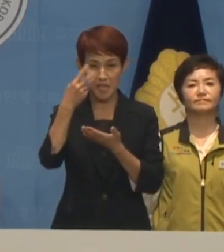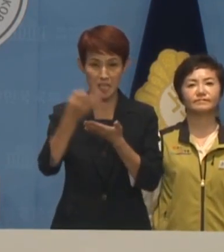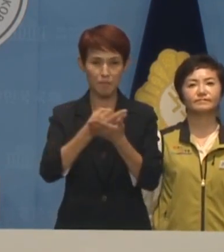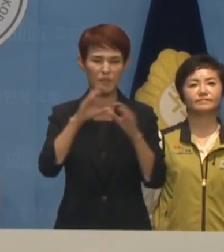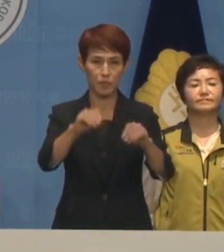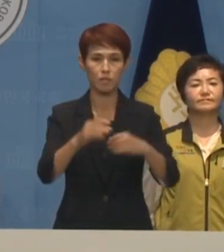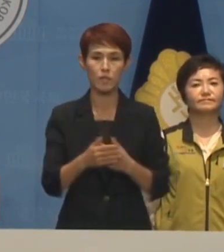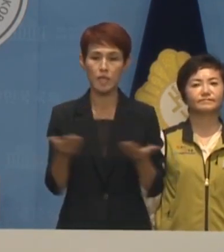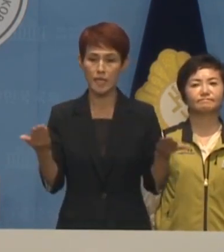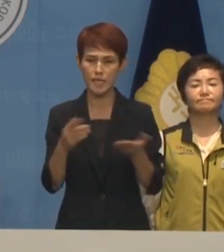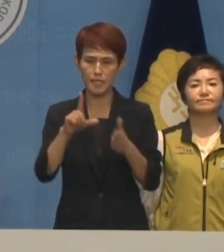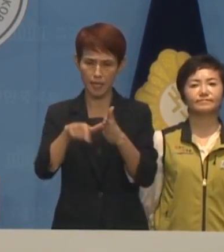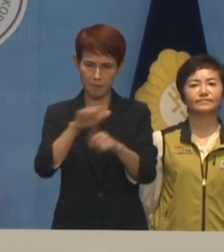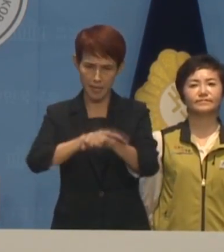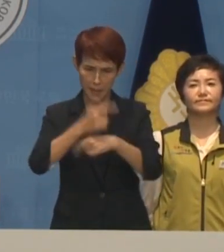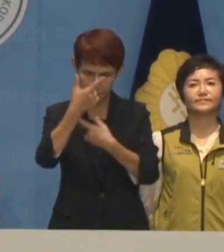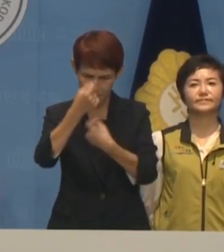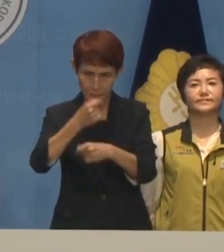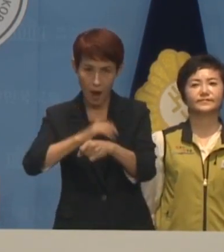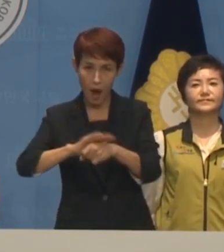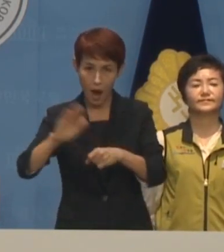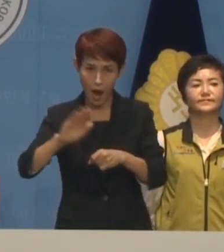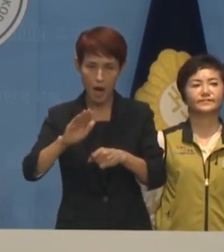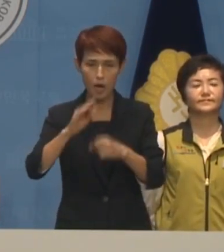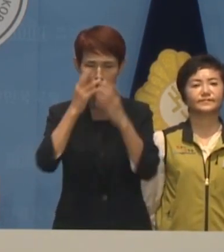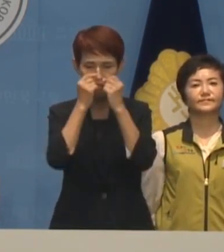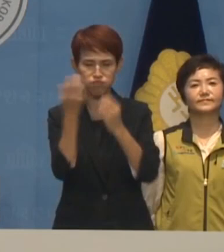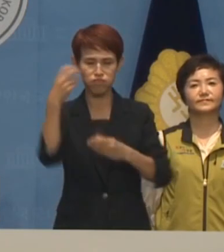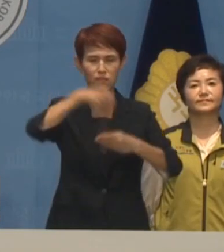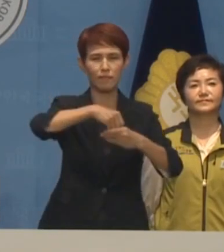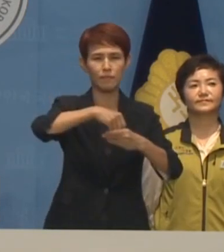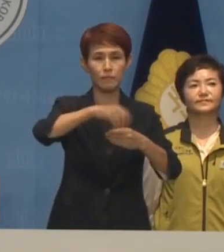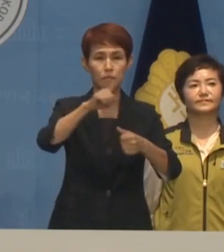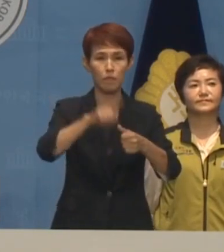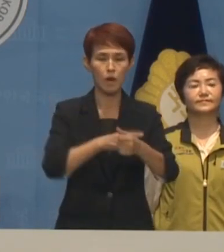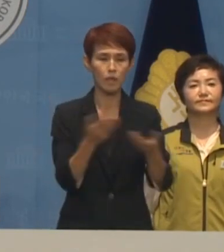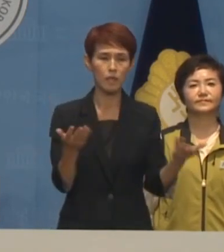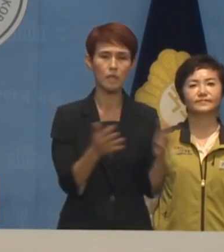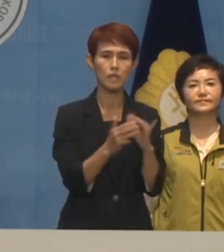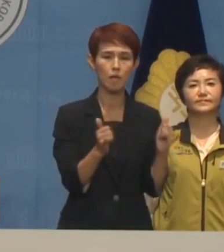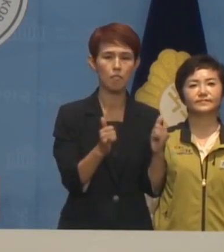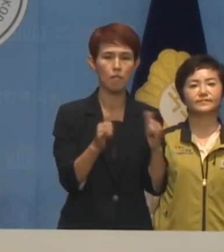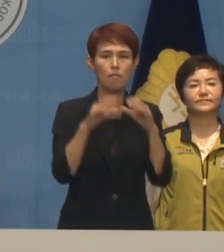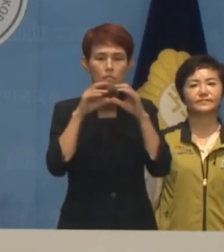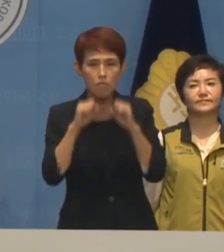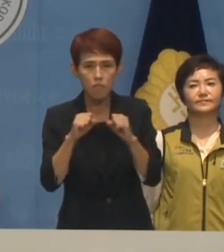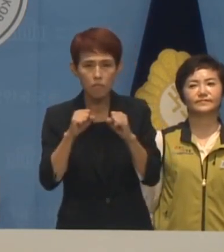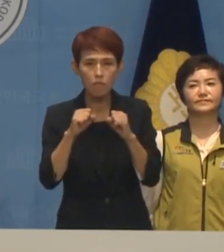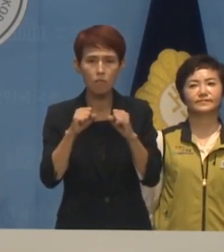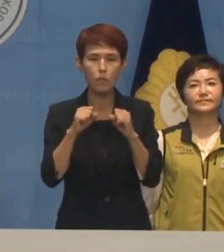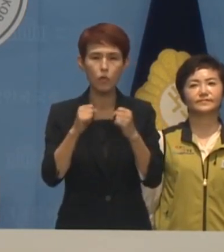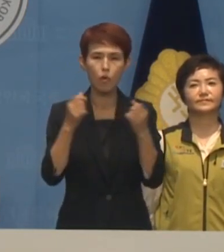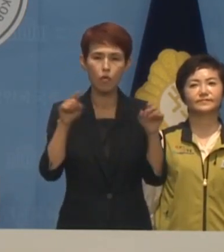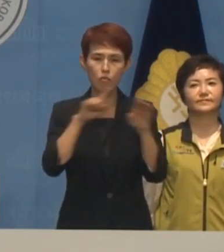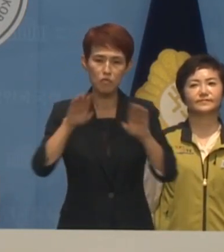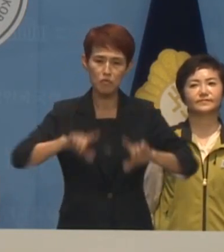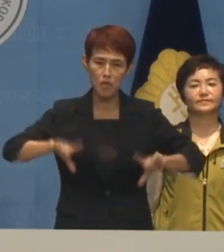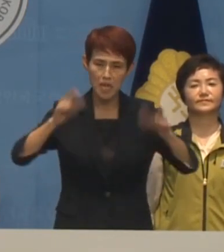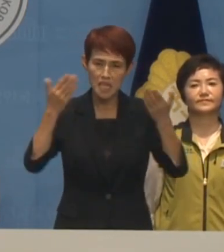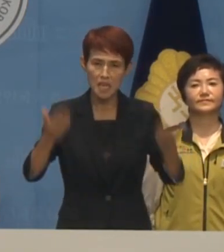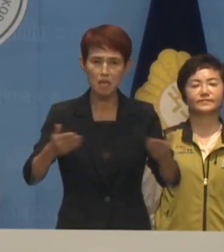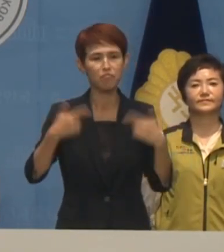업무 시간을 정확하게 산정하지 않는 포괄임금제로 인해 노동자들의 연장, 야간, 휴일 근로는